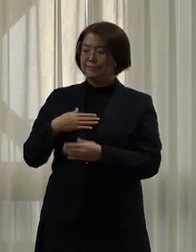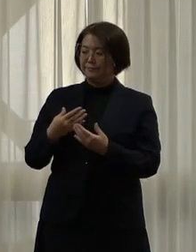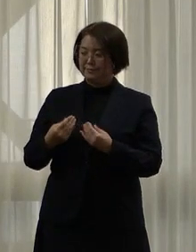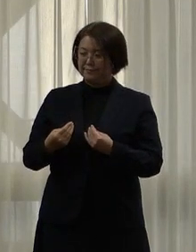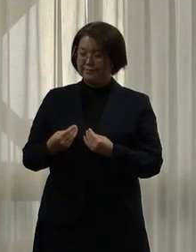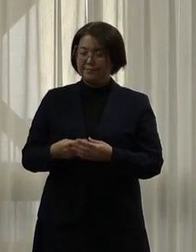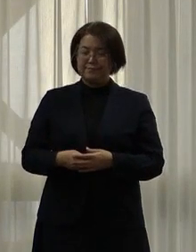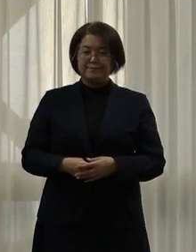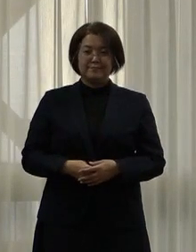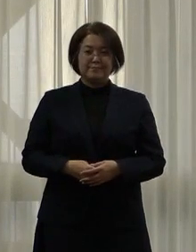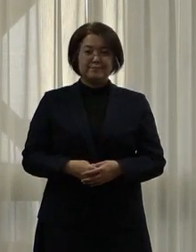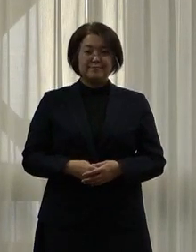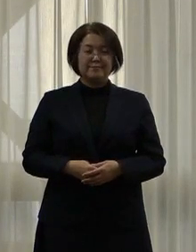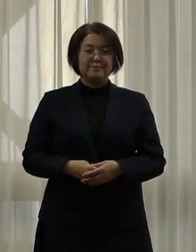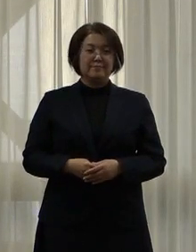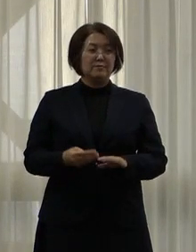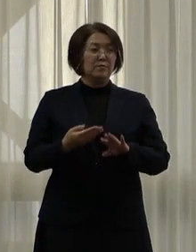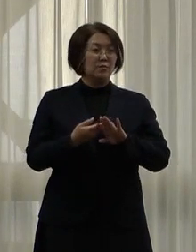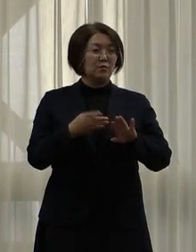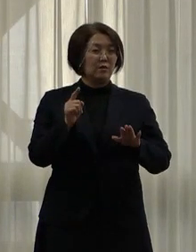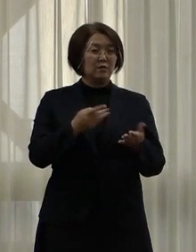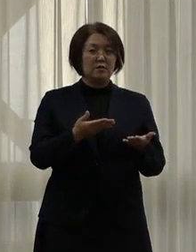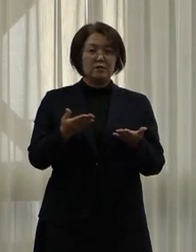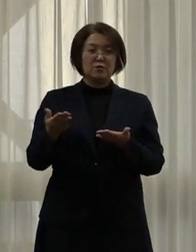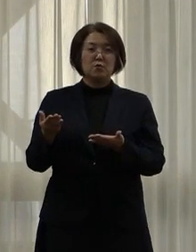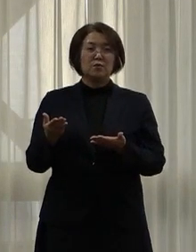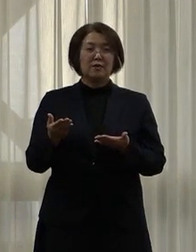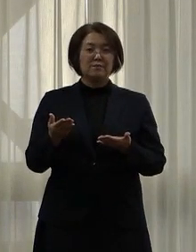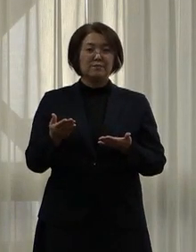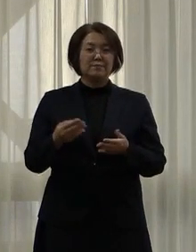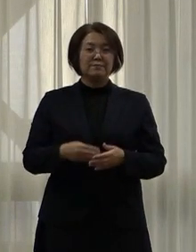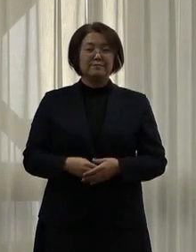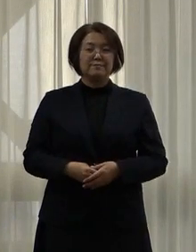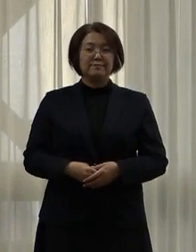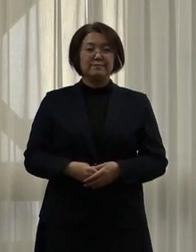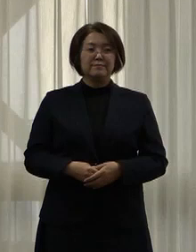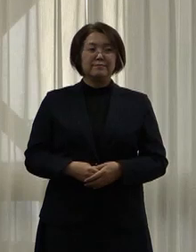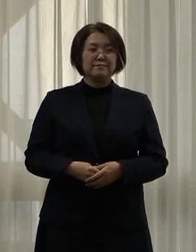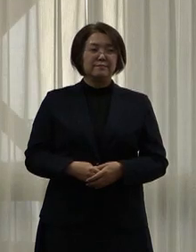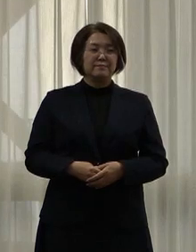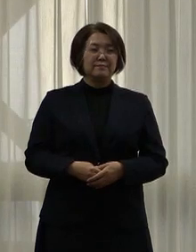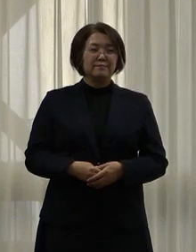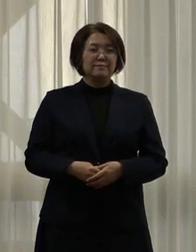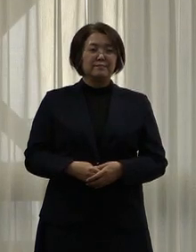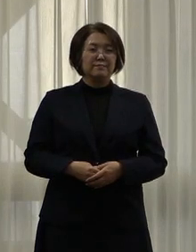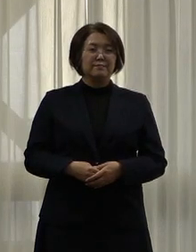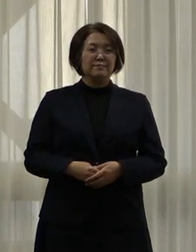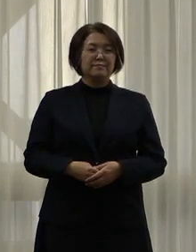ご質問ございますか。